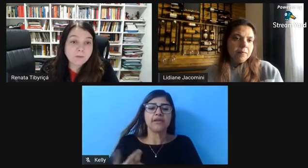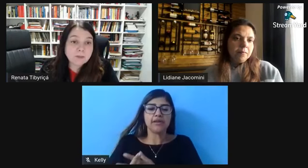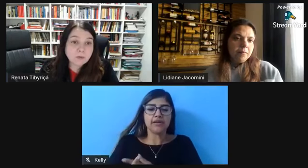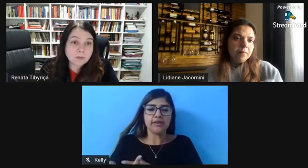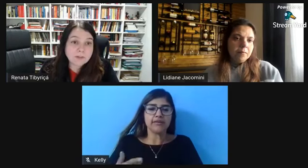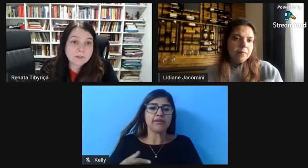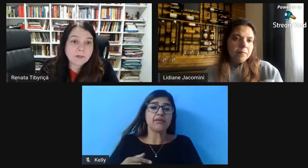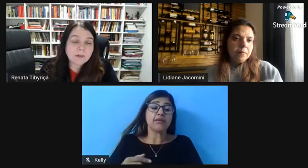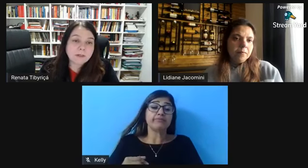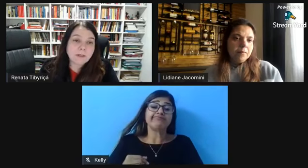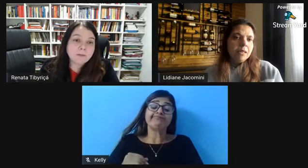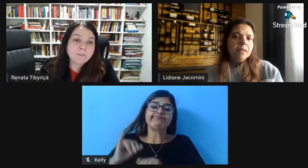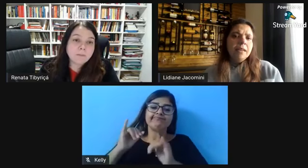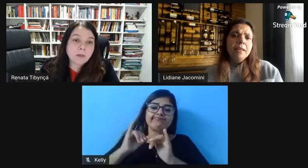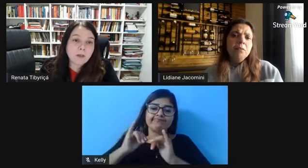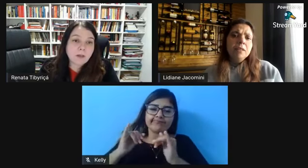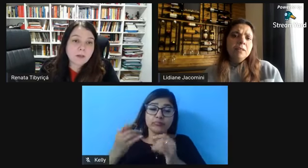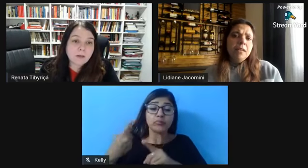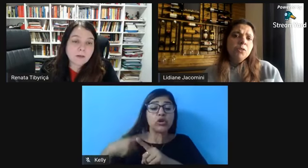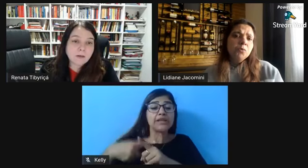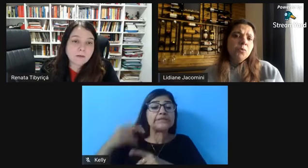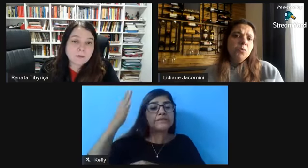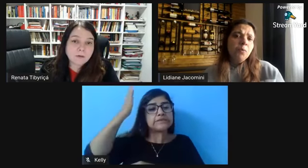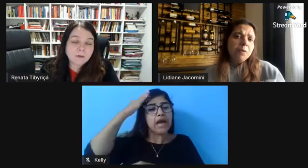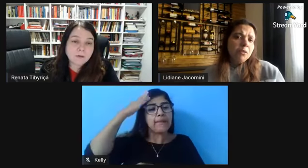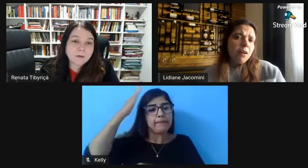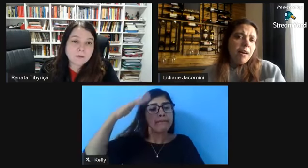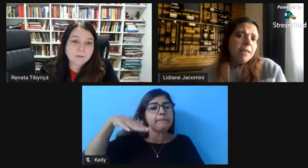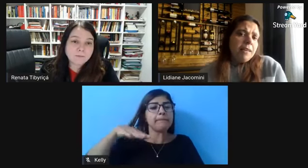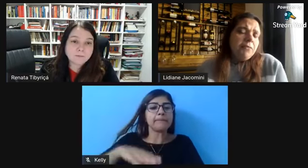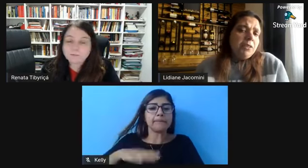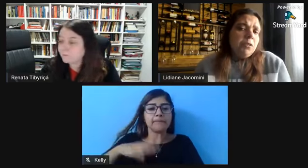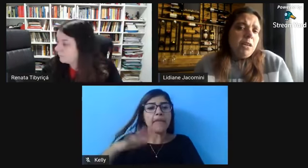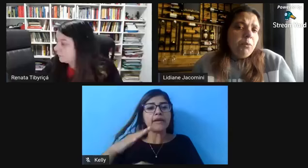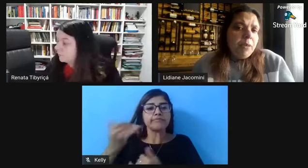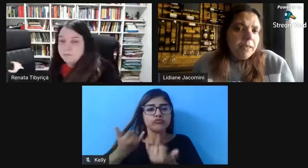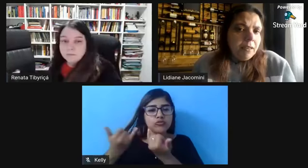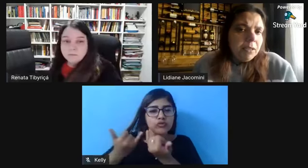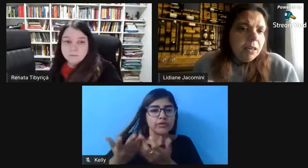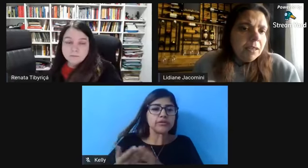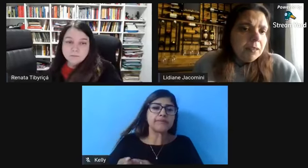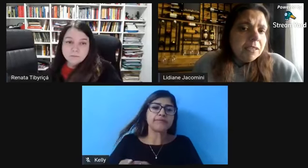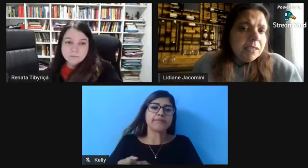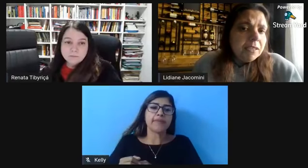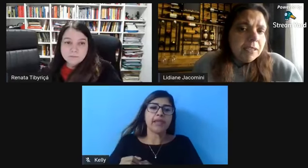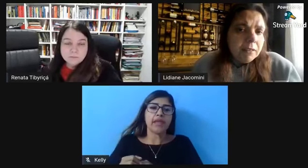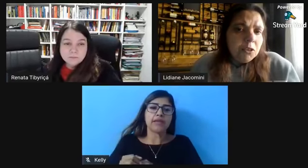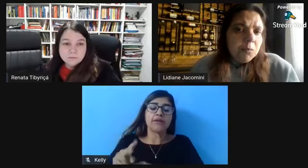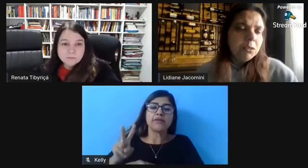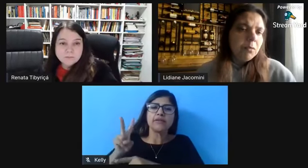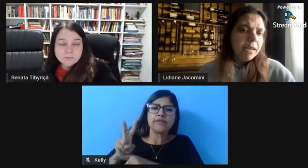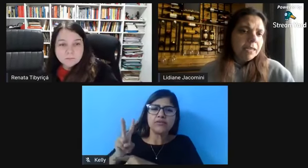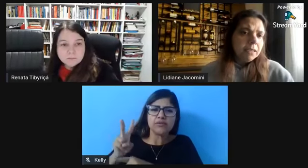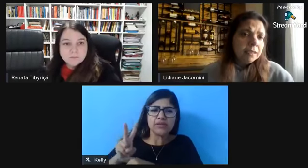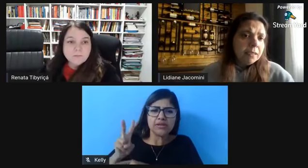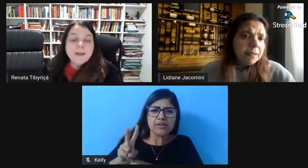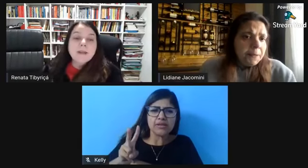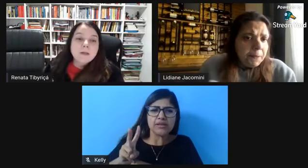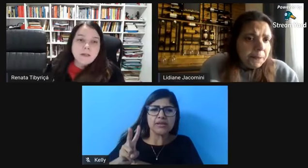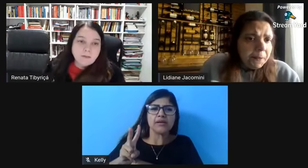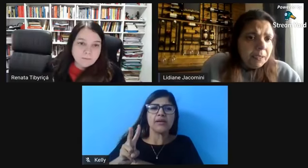dessas informações, né? Desculpa, só, a Defensoria Pública da União, ela está fazendo atendimento